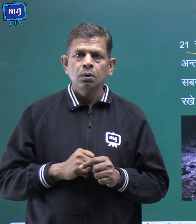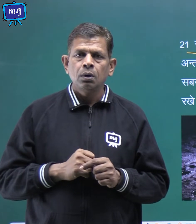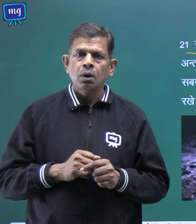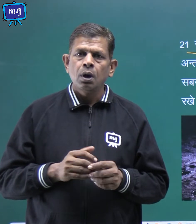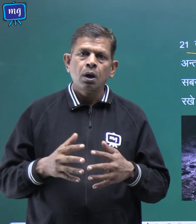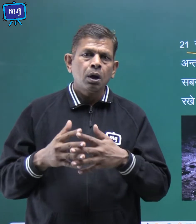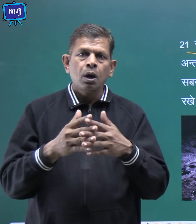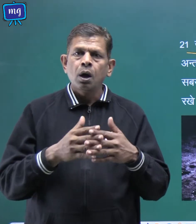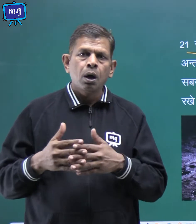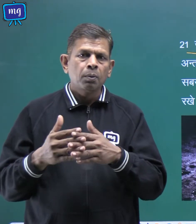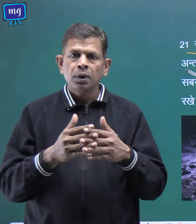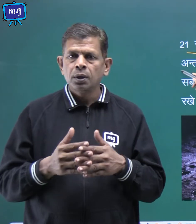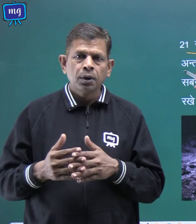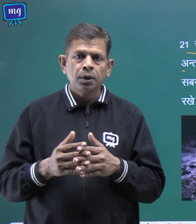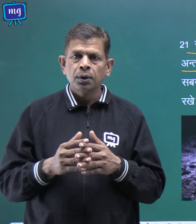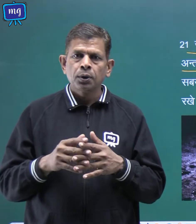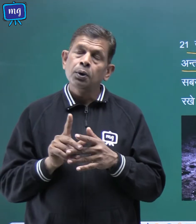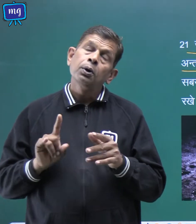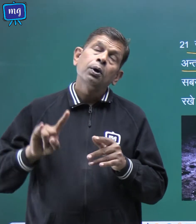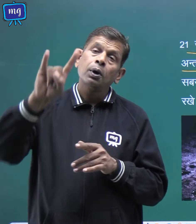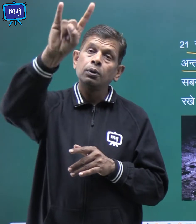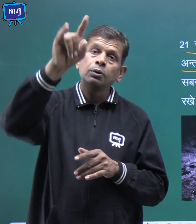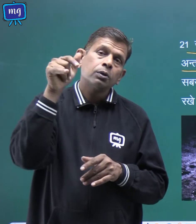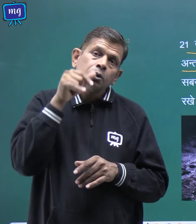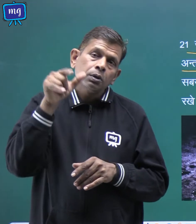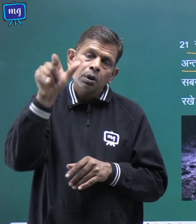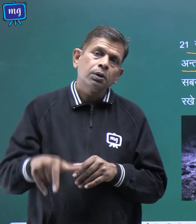अमेरिका के अंतरिक्ष यात्री